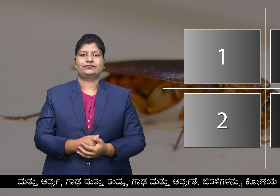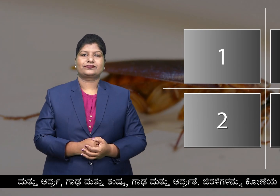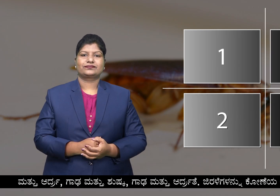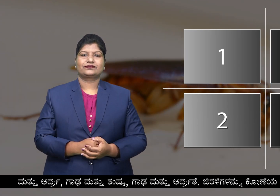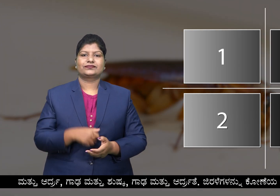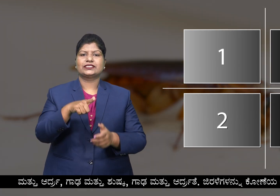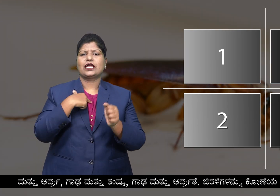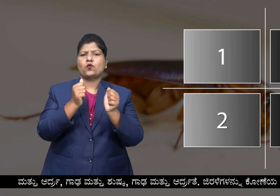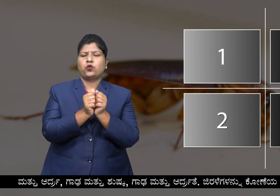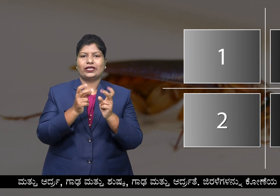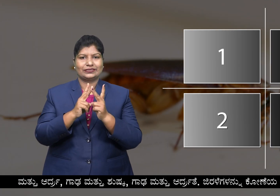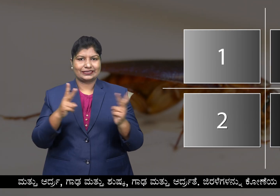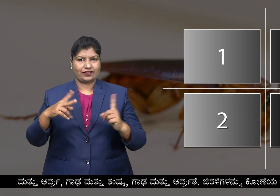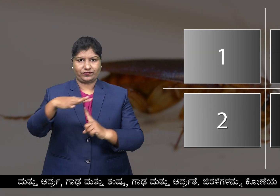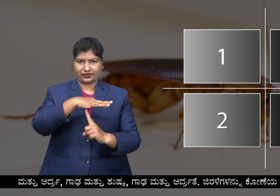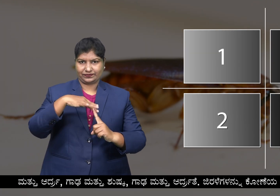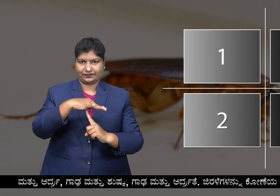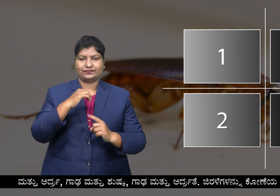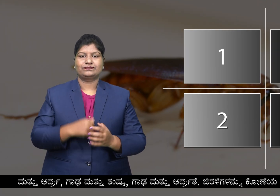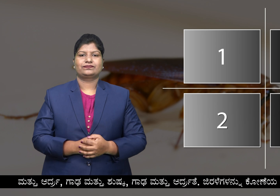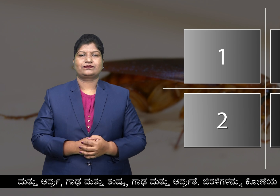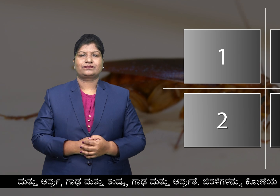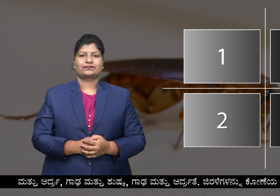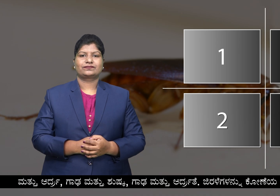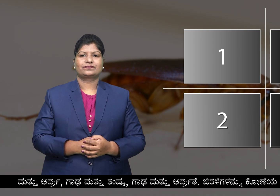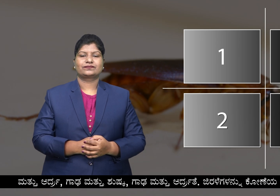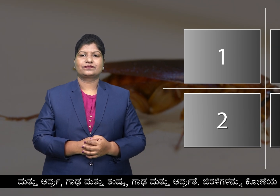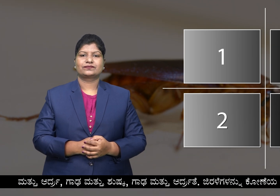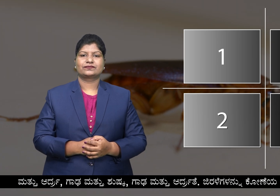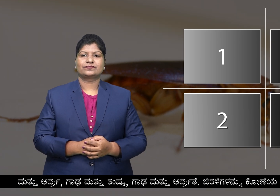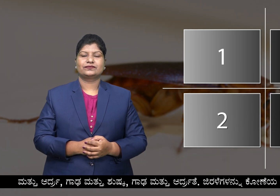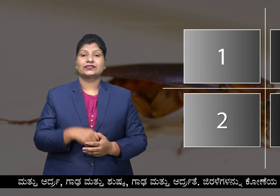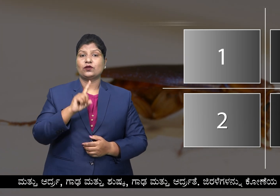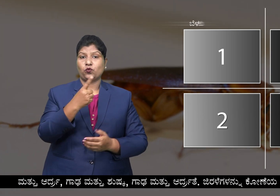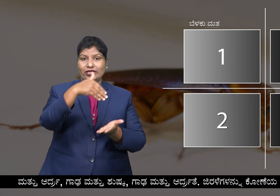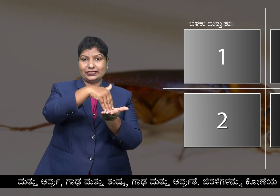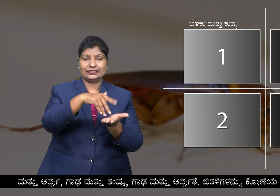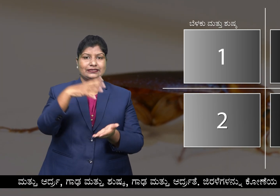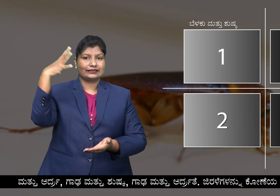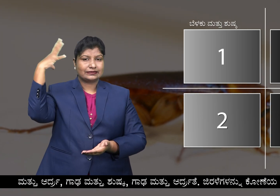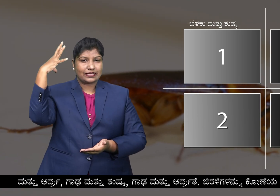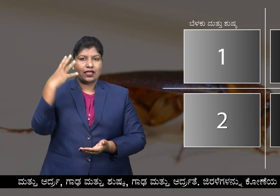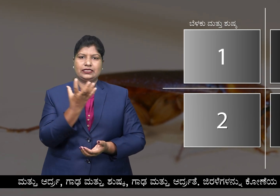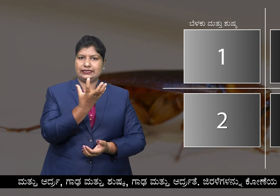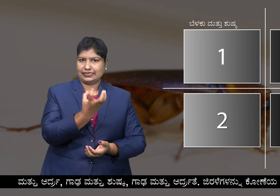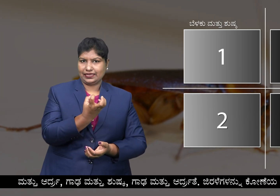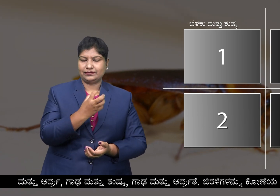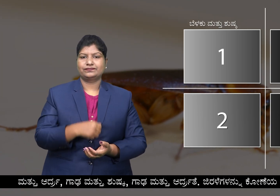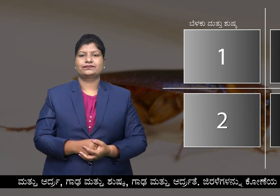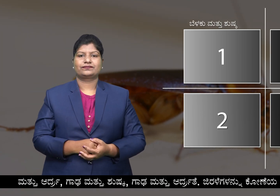ಬೆಳಕು ಮತ್ತು ಆರ್ದ್ರ ಗಾಢ ಮತ್ತು ಶುಷ್ಕ ಗಾಢ ಮತ್ತು ಆರ್ದ್ರತೆ ಜಿರಳೆಗಳನ್ನ ಕೋಣೆಯ ಆಯ್ಕೆಯಲ್ಲಿ